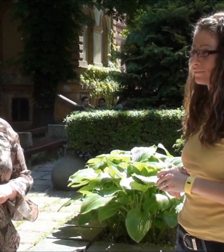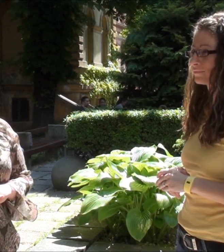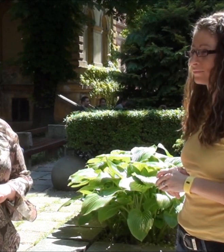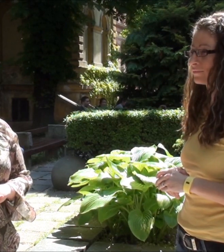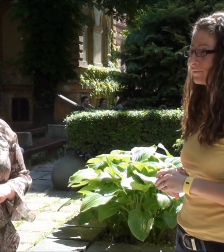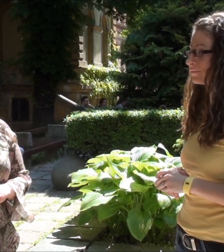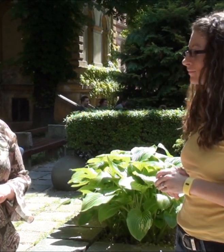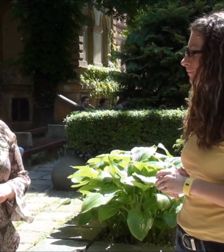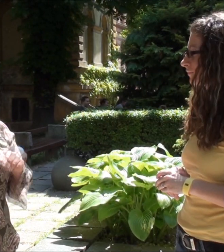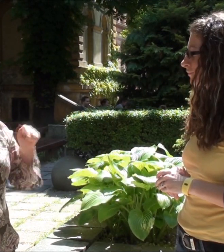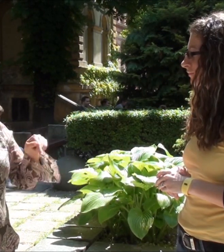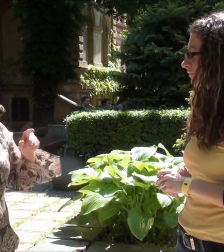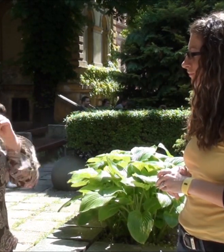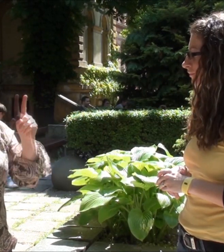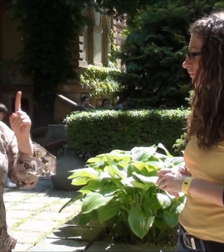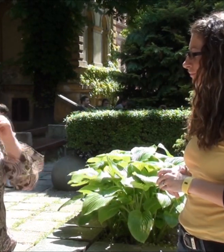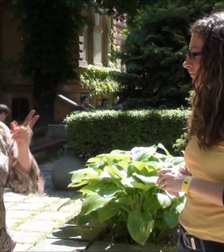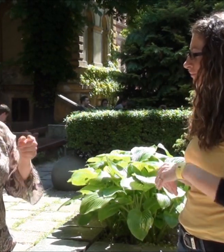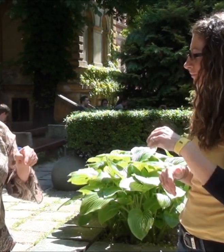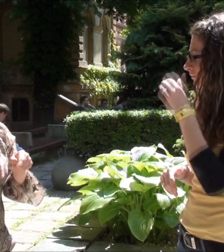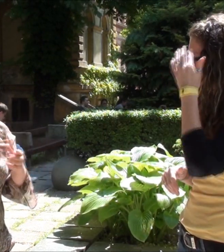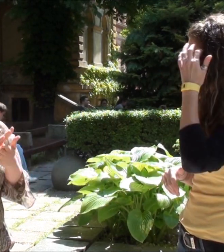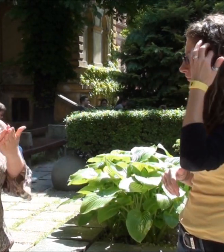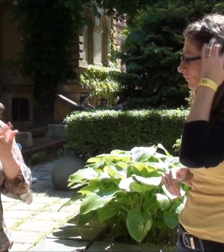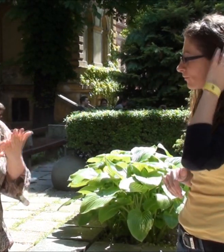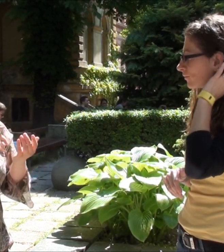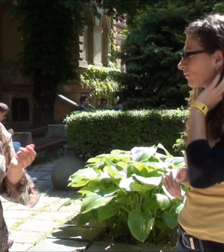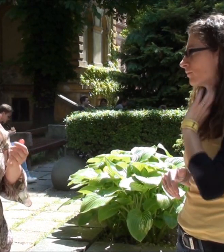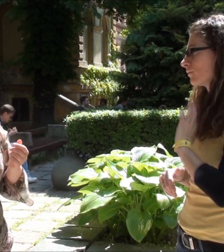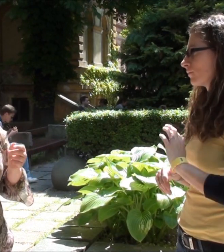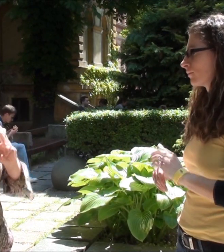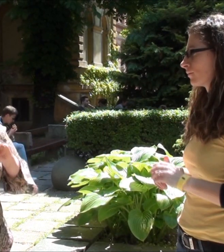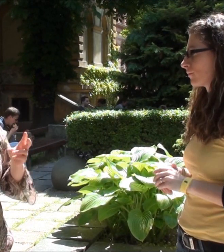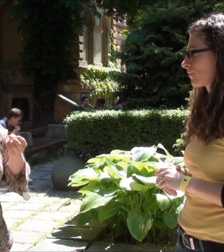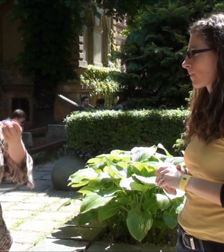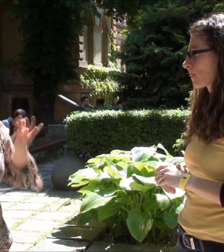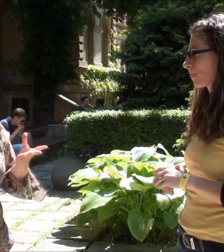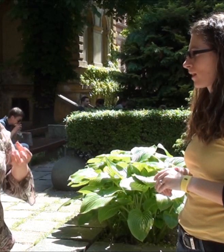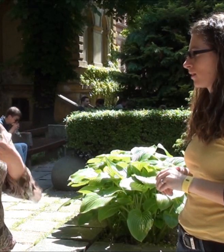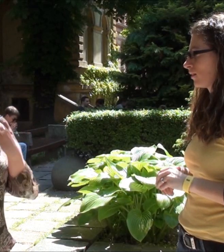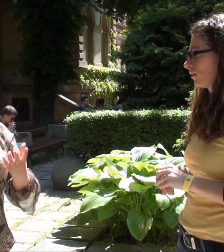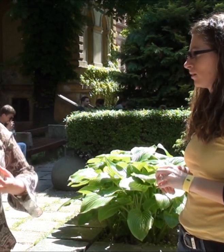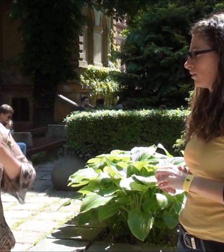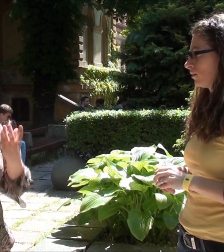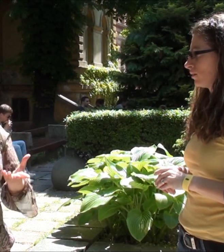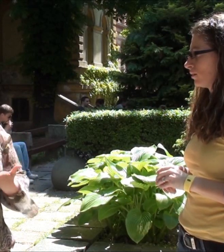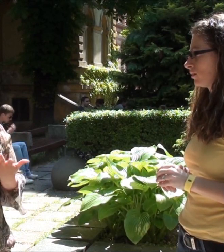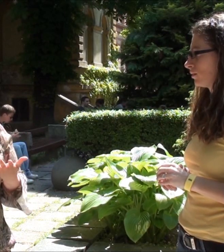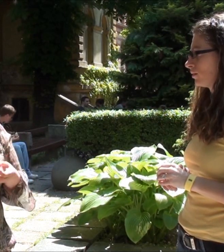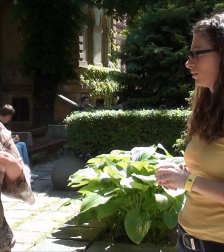ezek milyen elemei vannak mennyire improvizáció és mennyire el